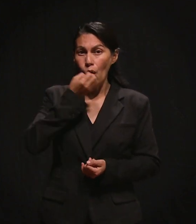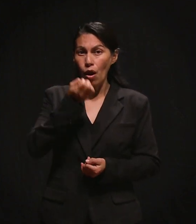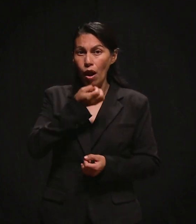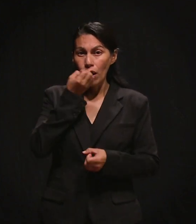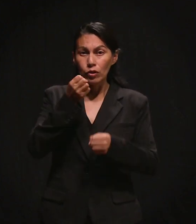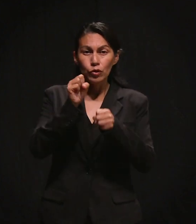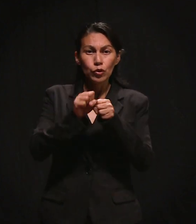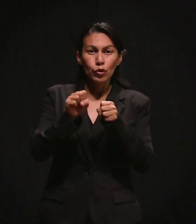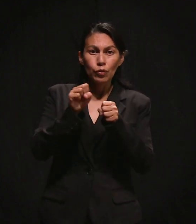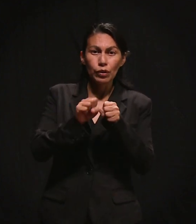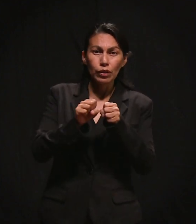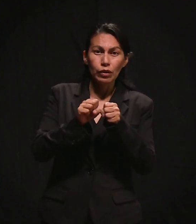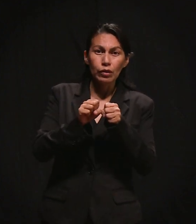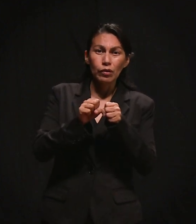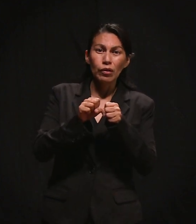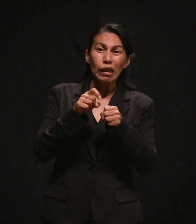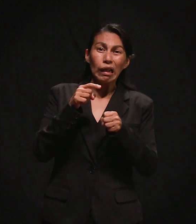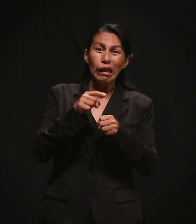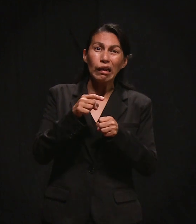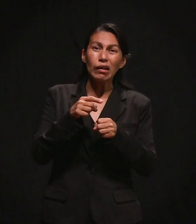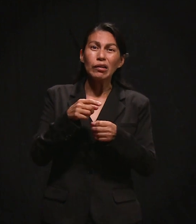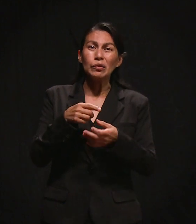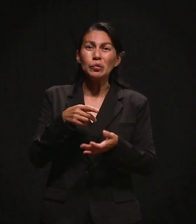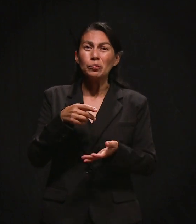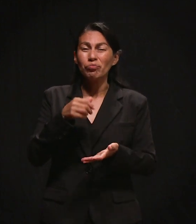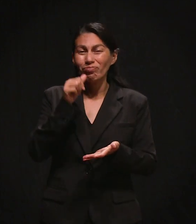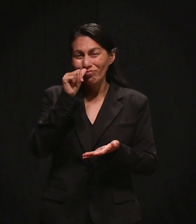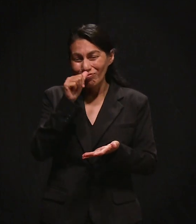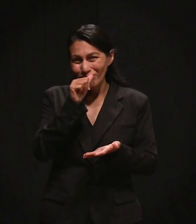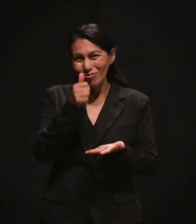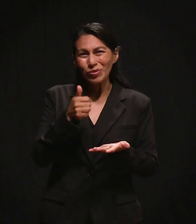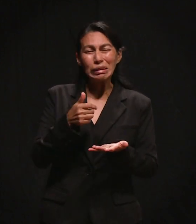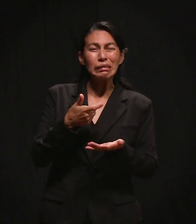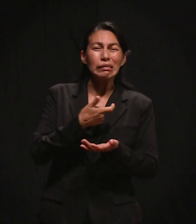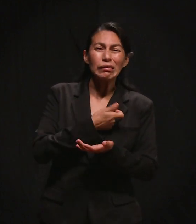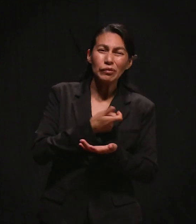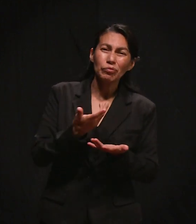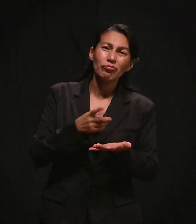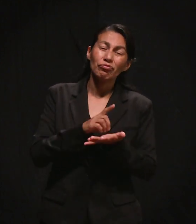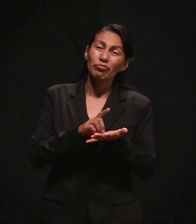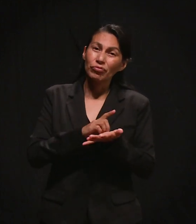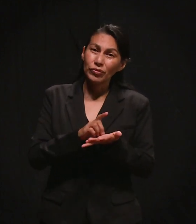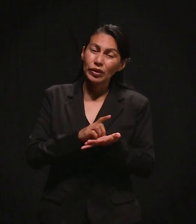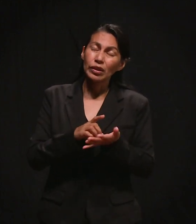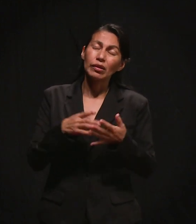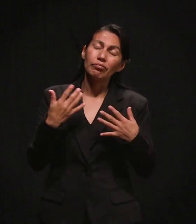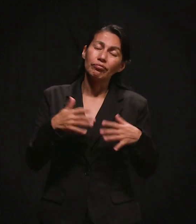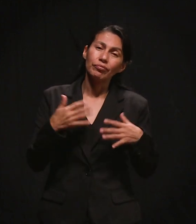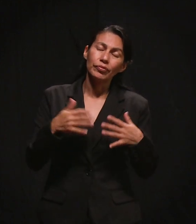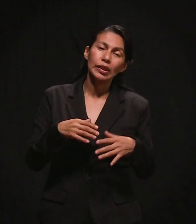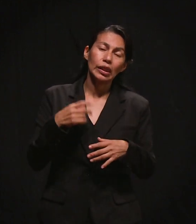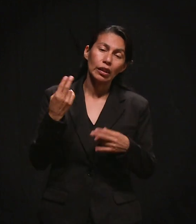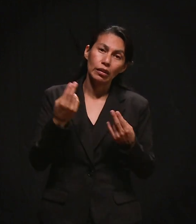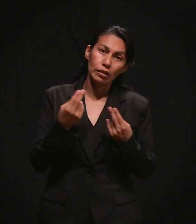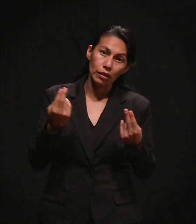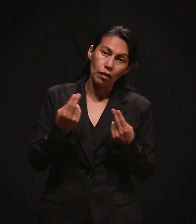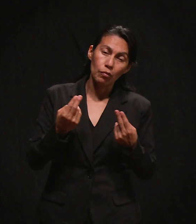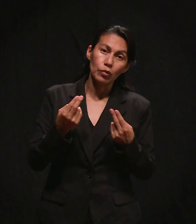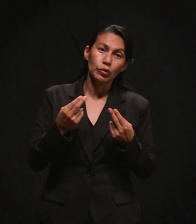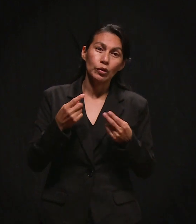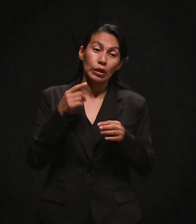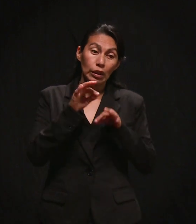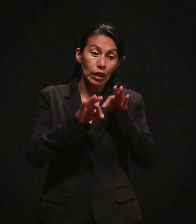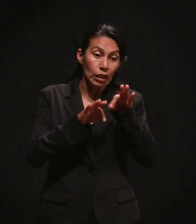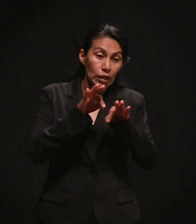sobrino para que no recaiga en las adicciones. Él ha tenido un tratamiento y